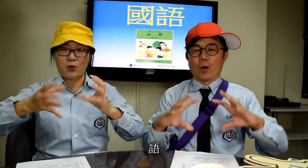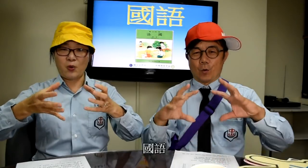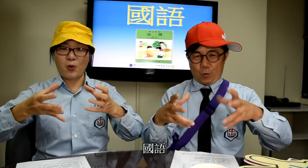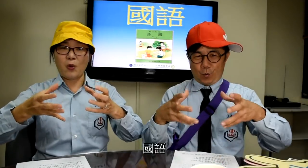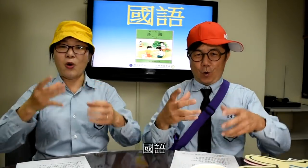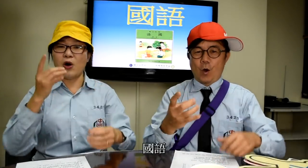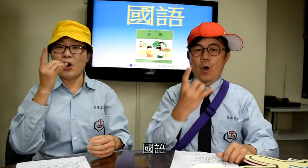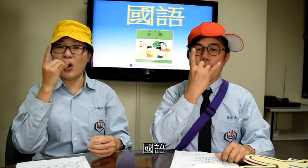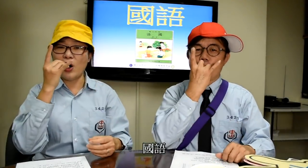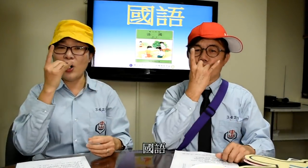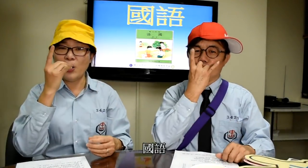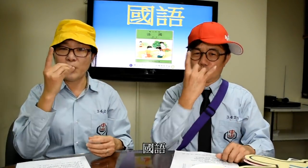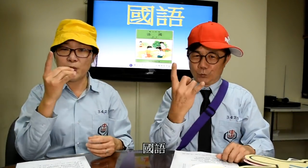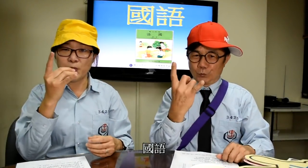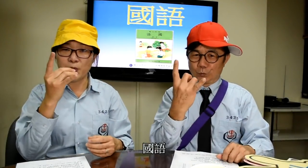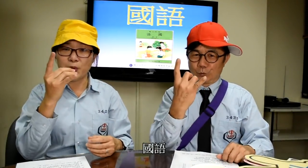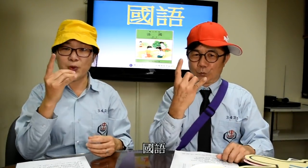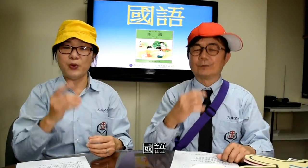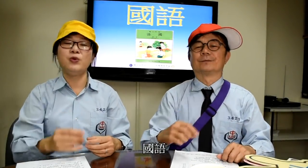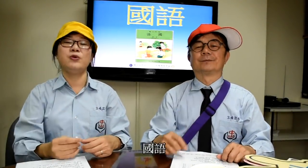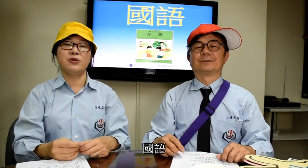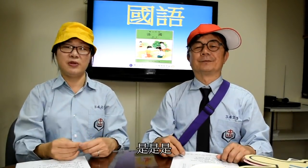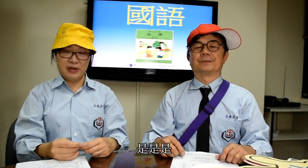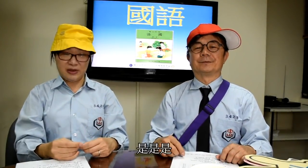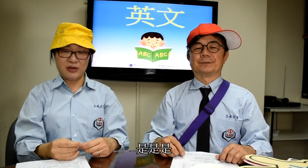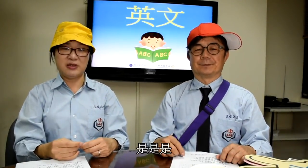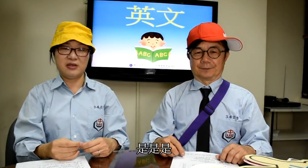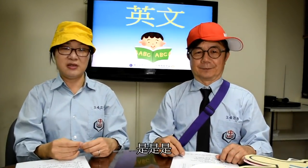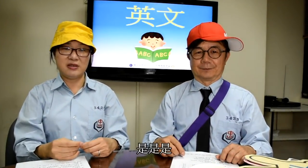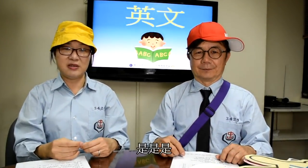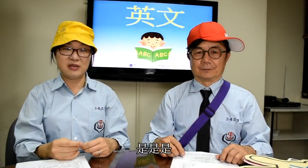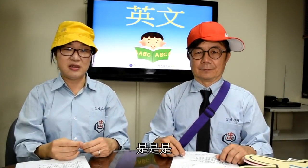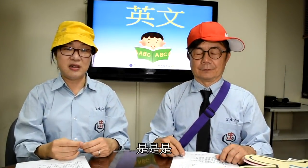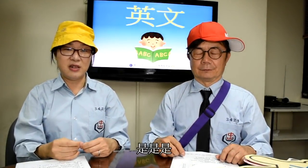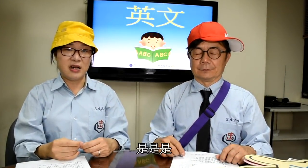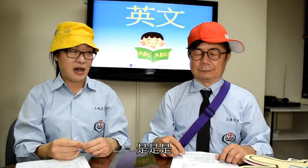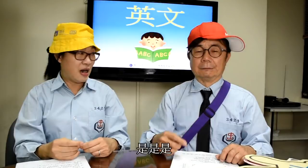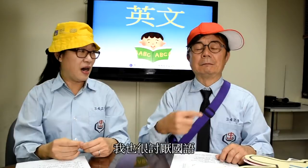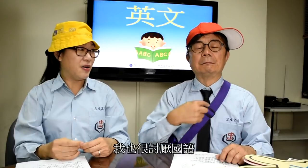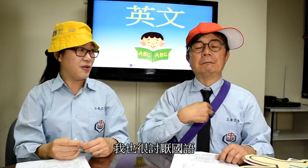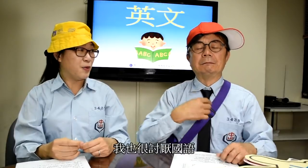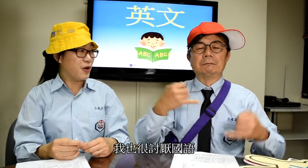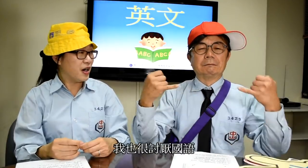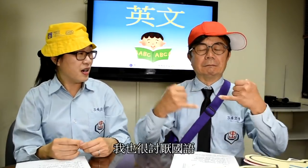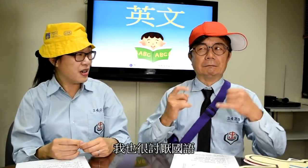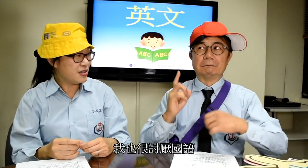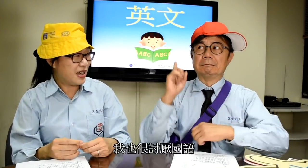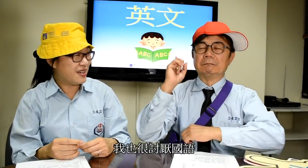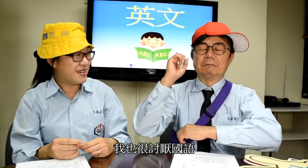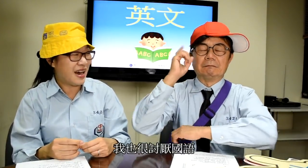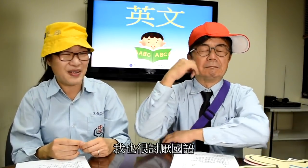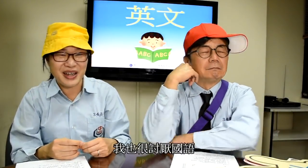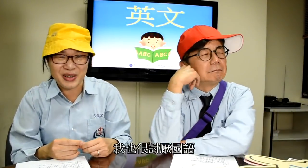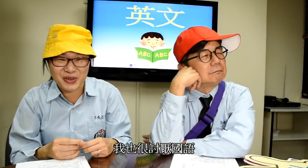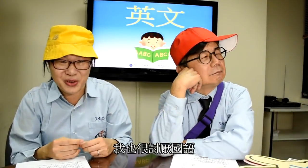国语，是是是，好，我也很讨厌国